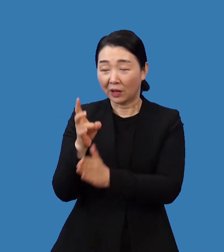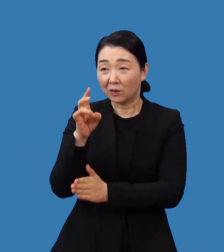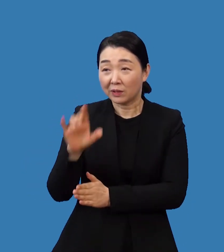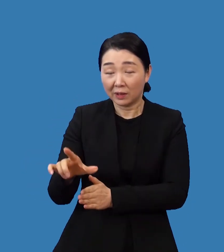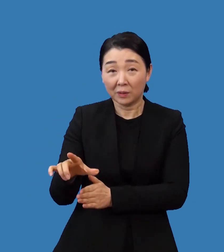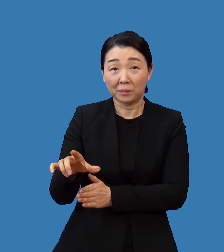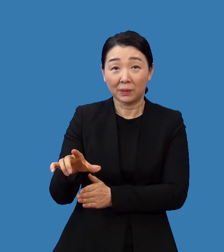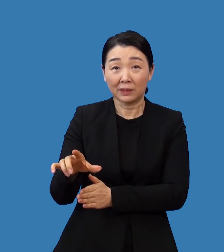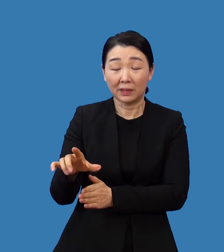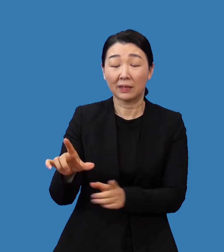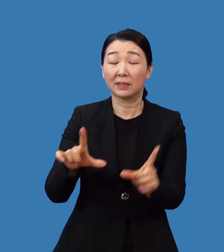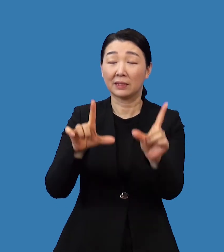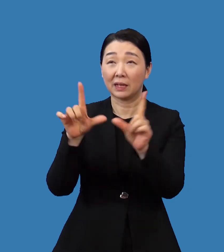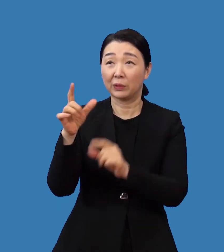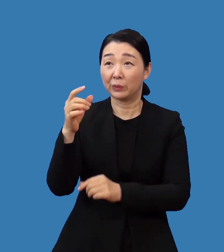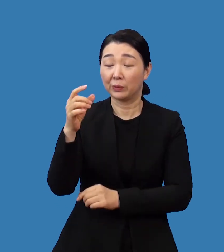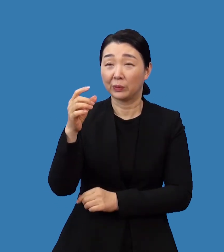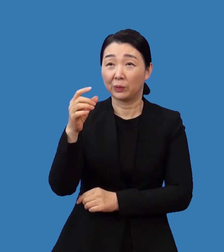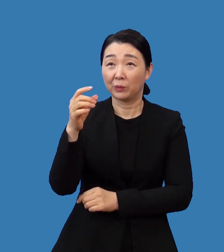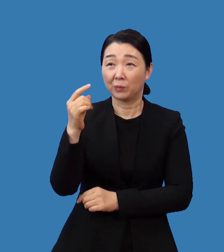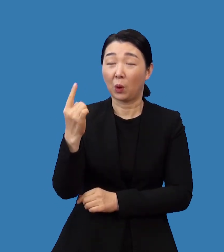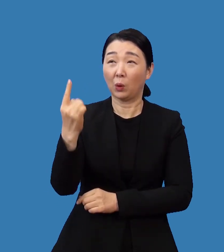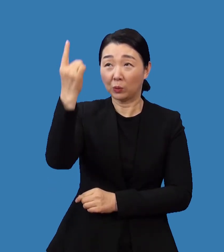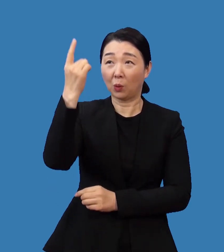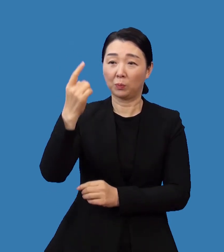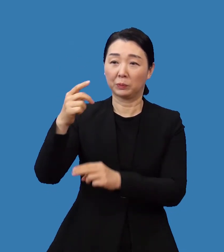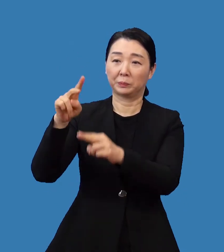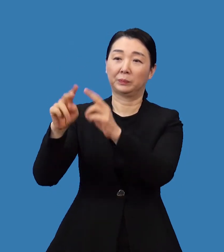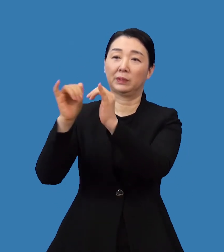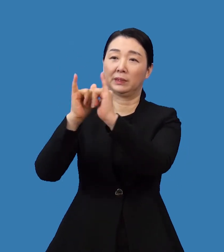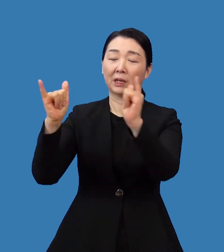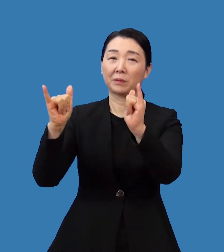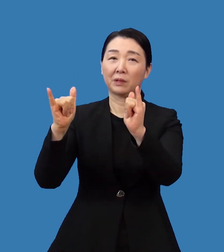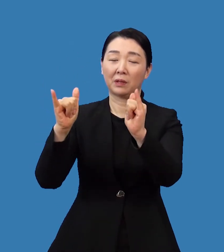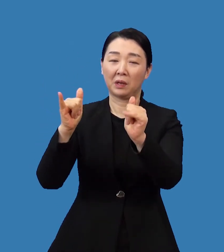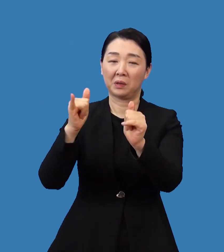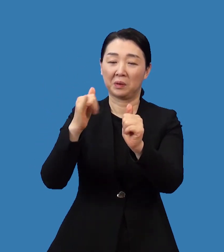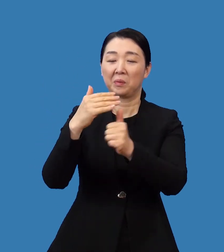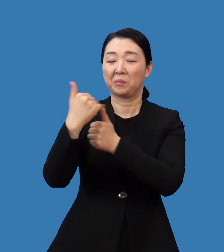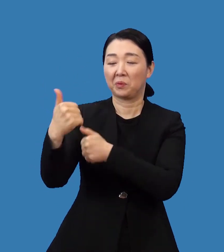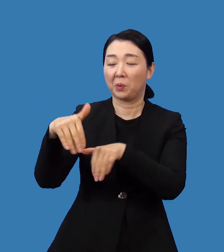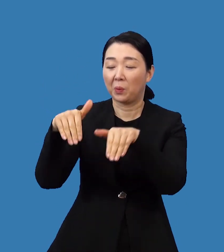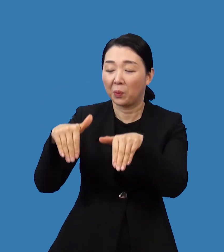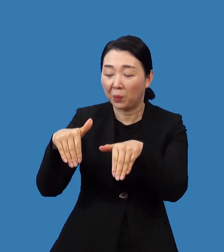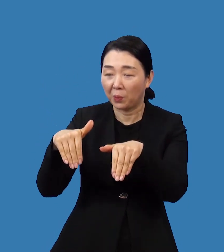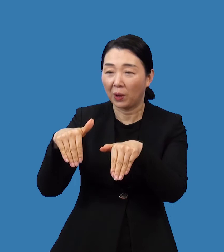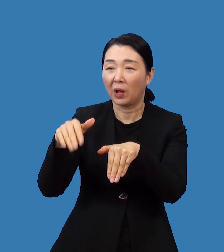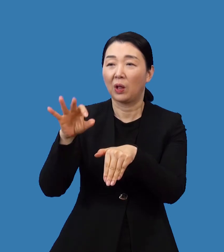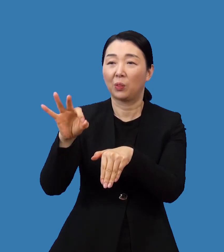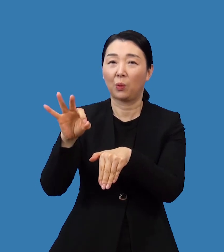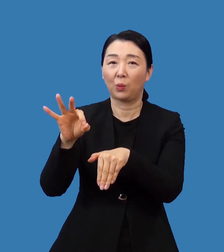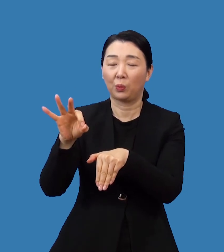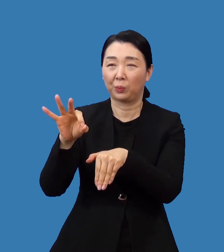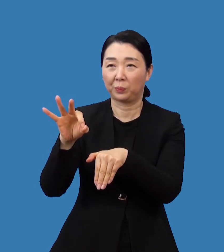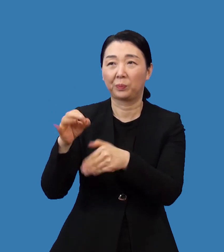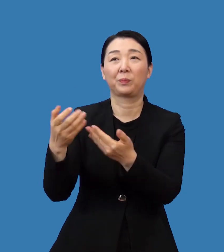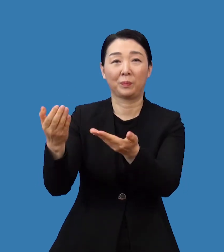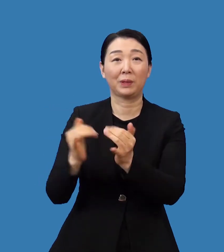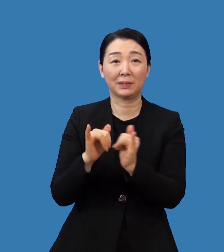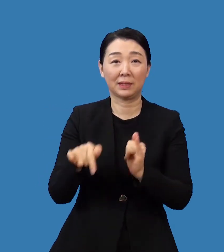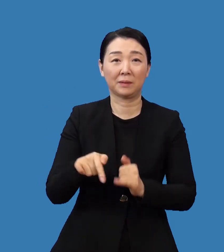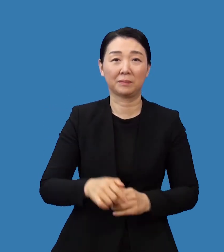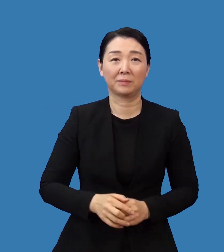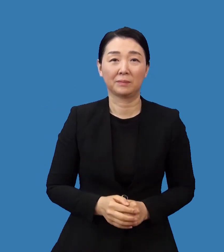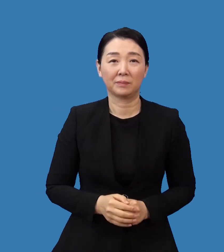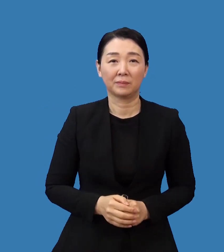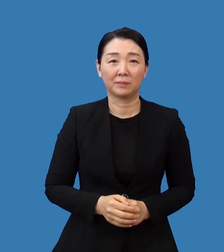귀족들에게 고용된 일종의 삭슬 받는 삭군 목자들이라고 할 수가 있습니다.